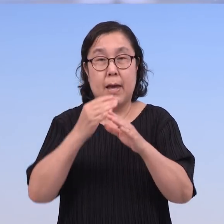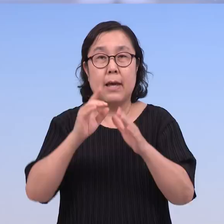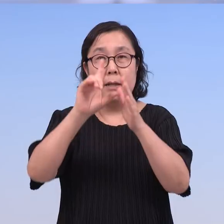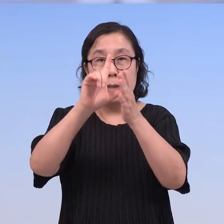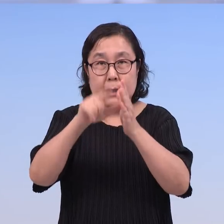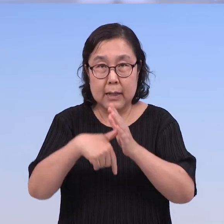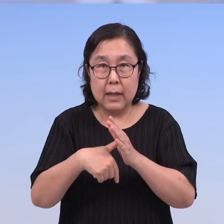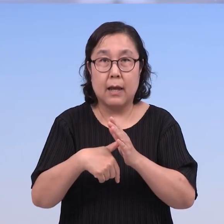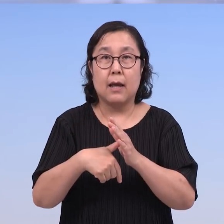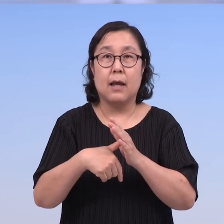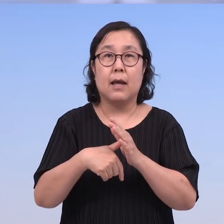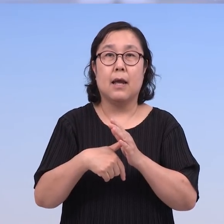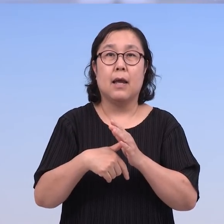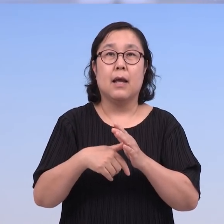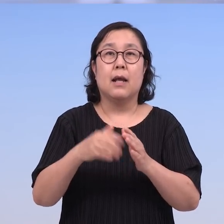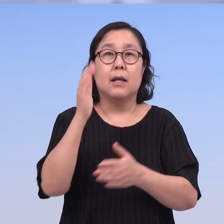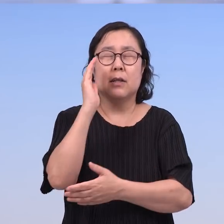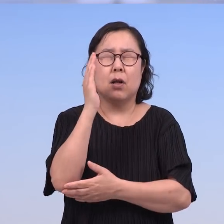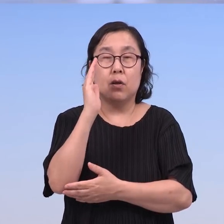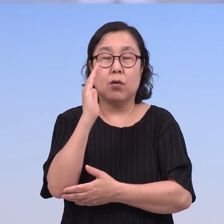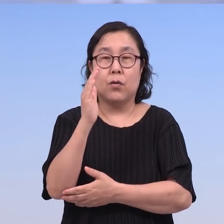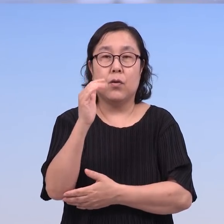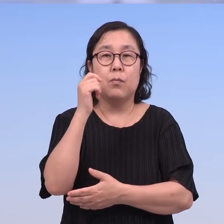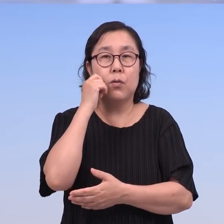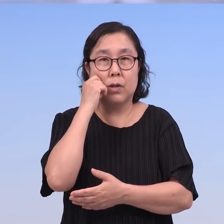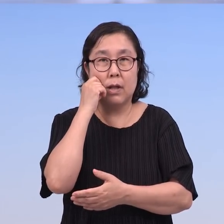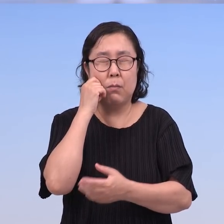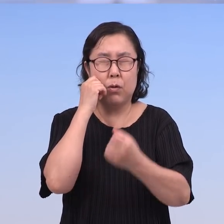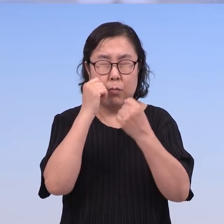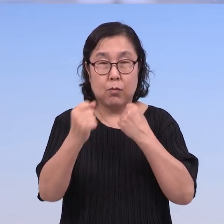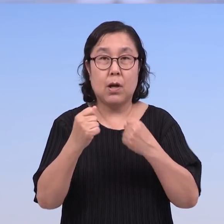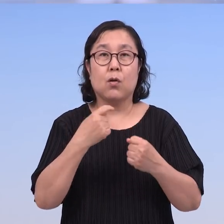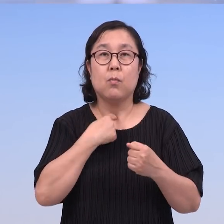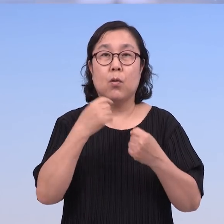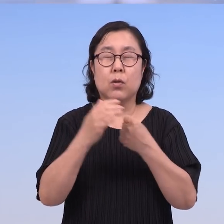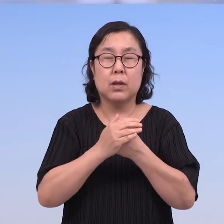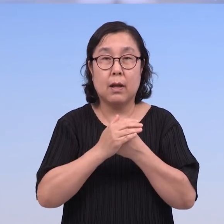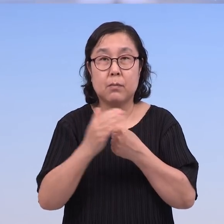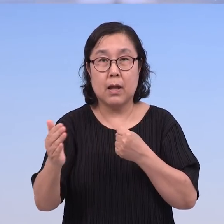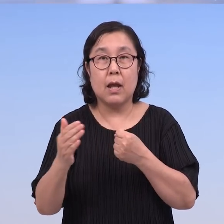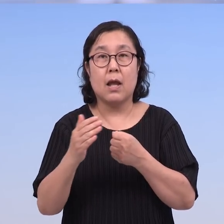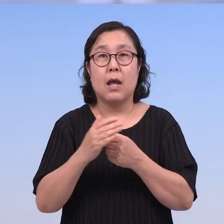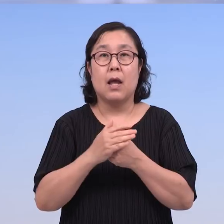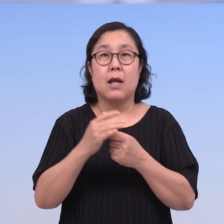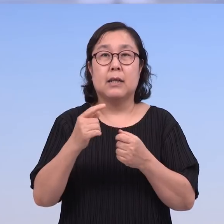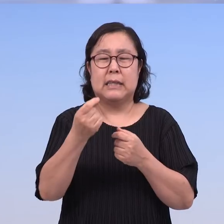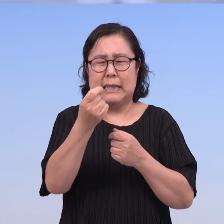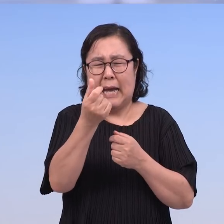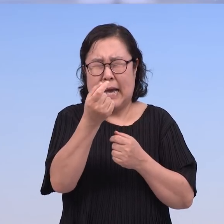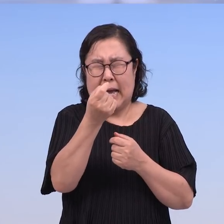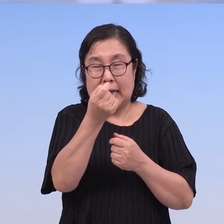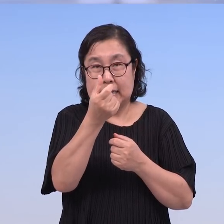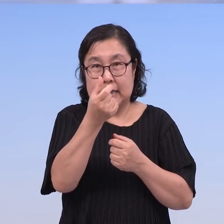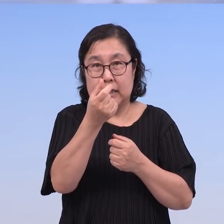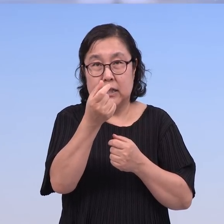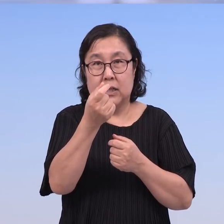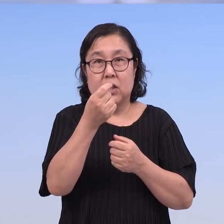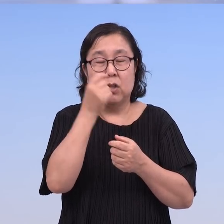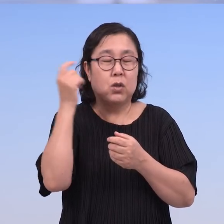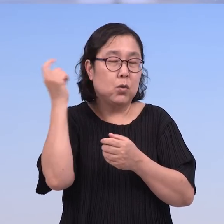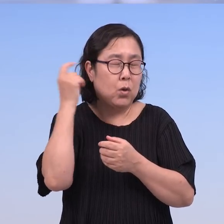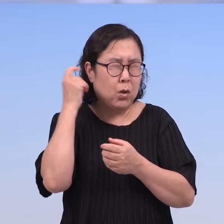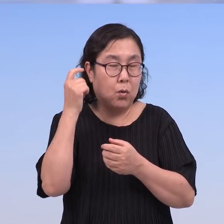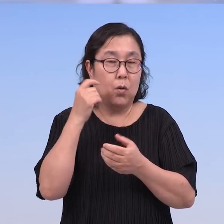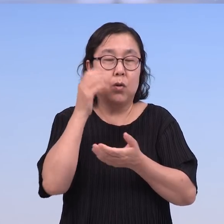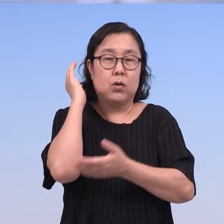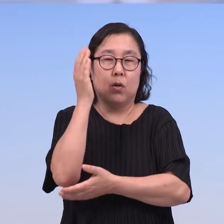그리고 예배 시간에 차라리 설교를 안 하면 안 했지, 목 때문에 맨날 그냥 기어 들어가는 소리로